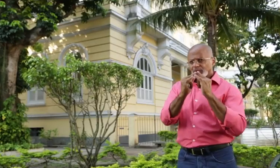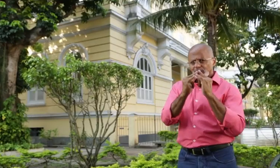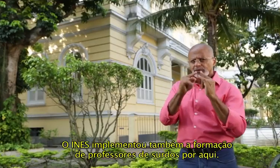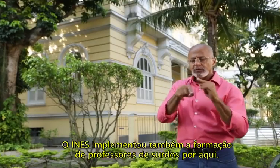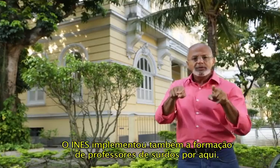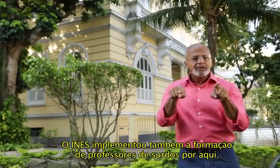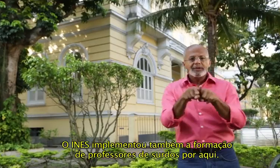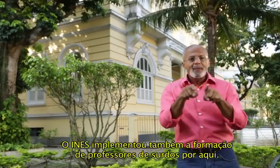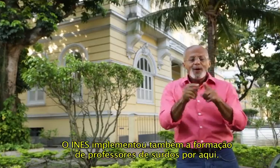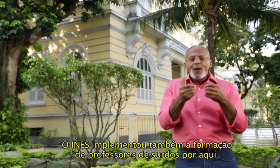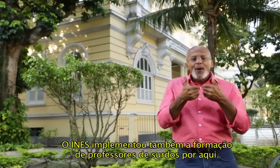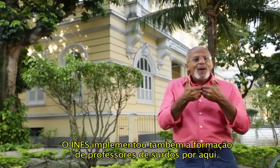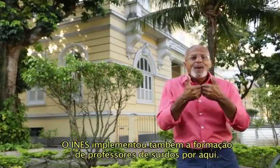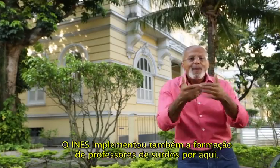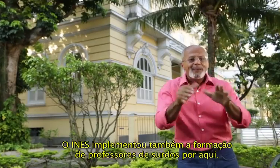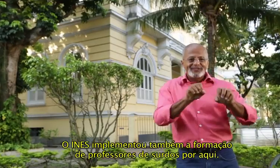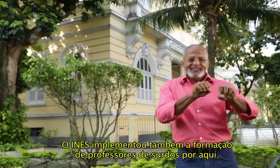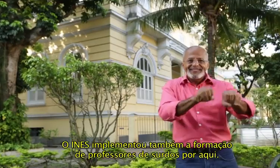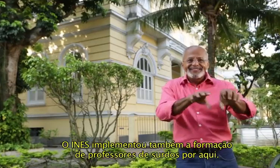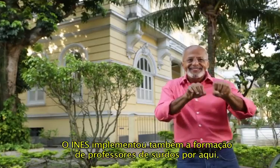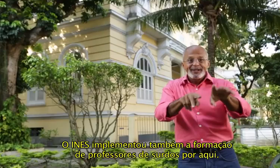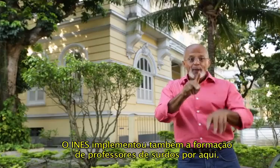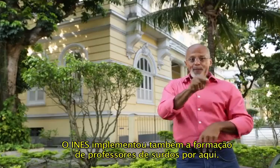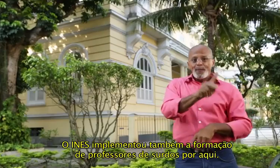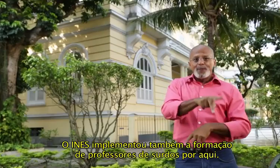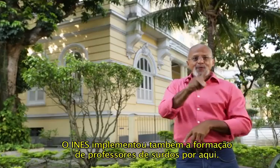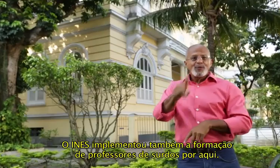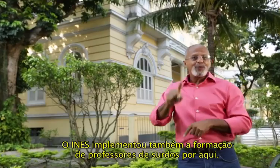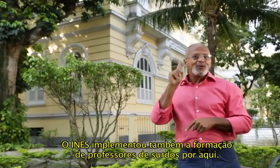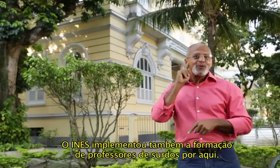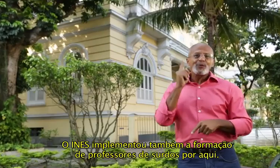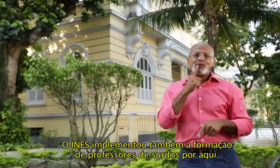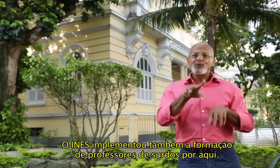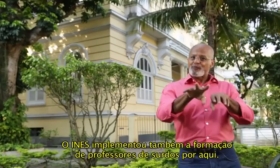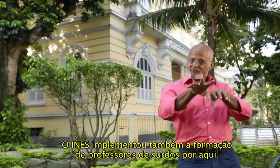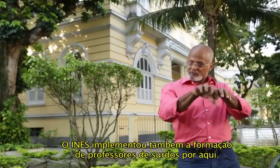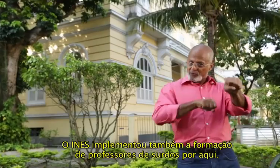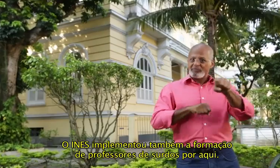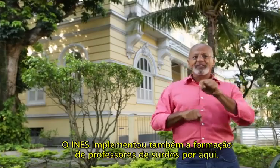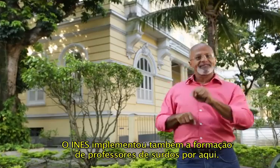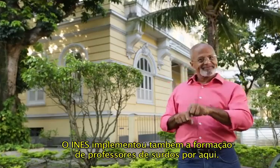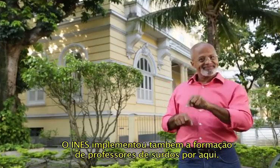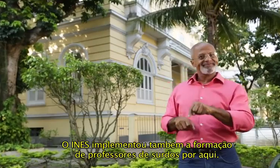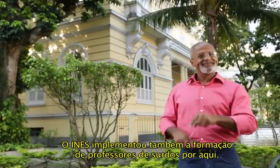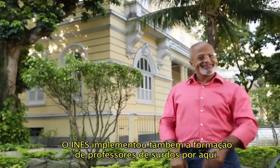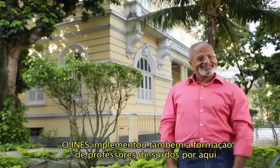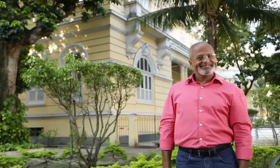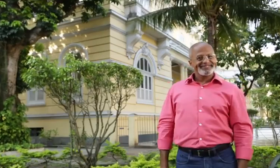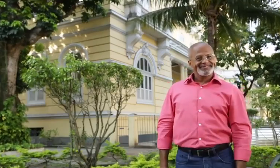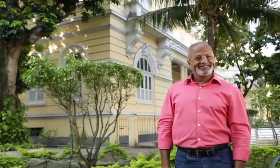O INES implementou também a formação de professores de surdos por aqui.